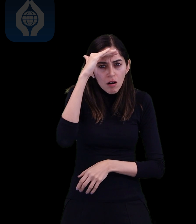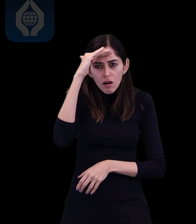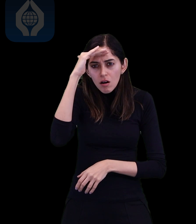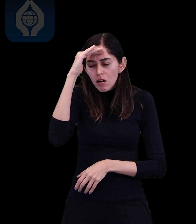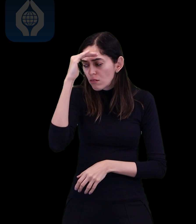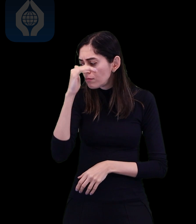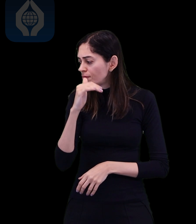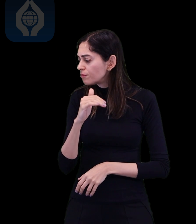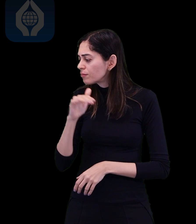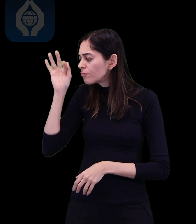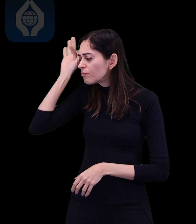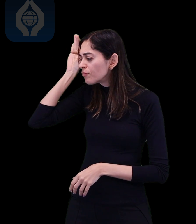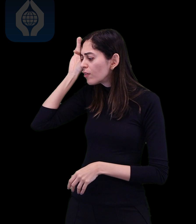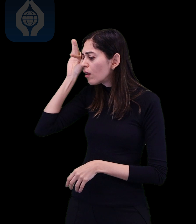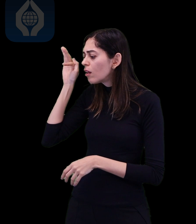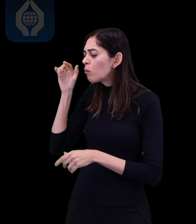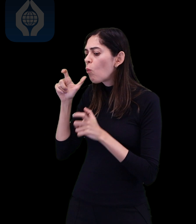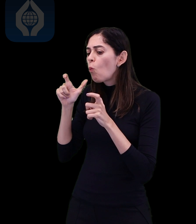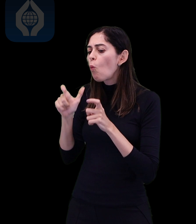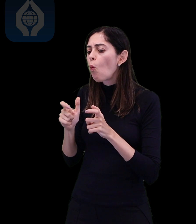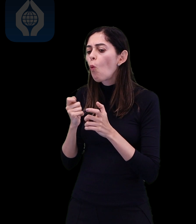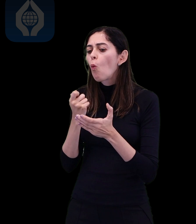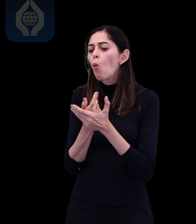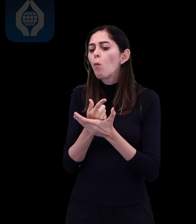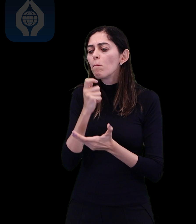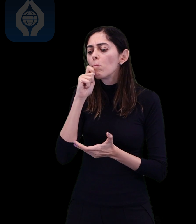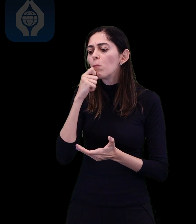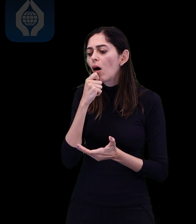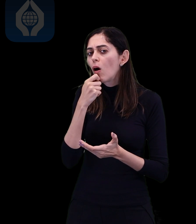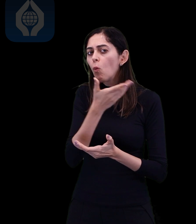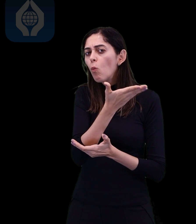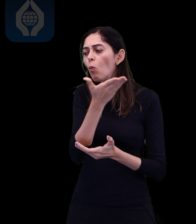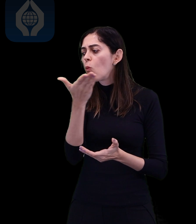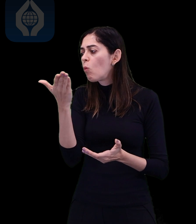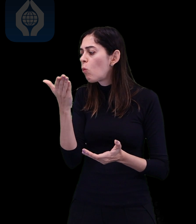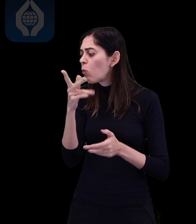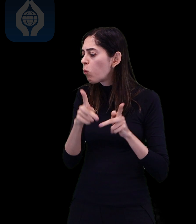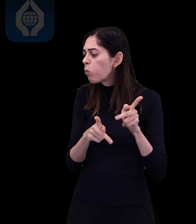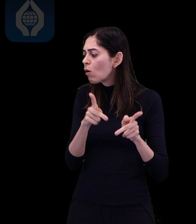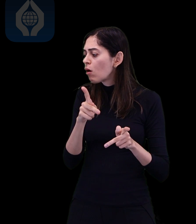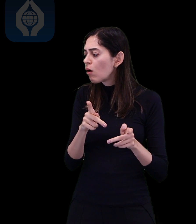ele, disse a Filipe: onde compraremos pão para este povo?